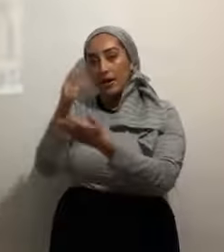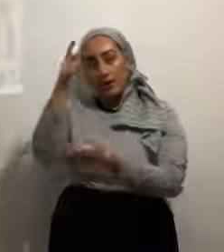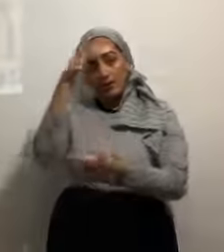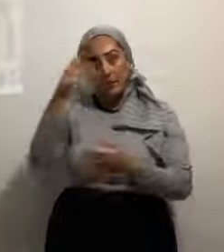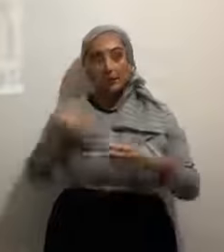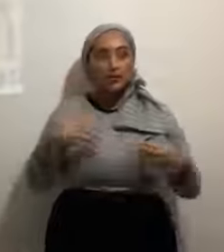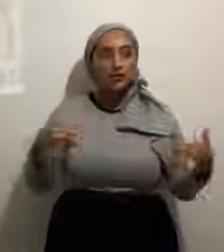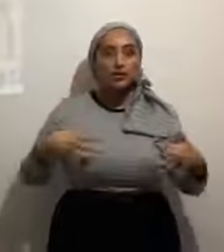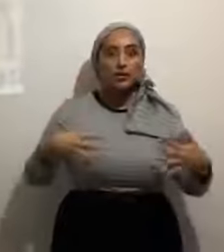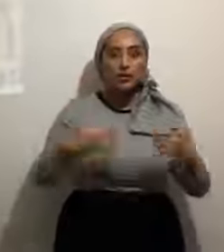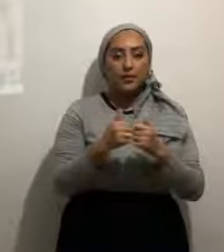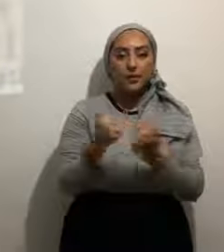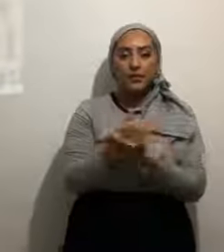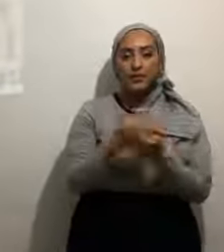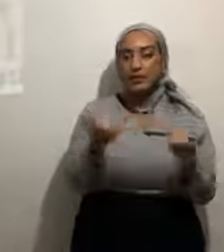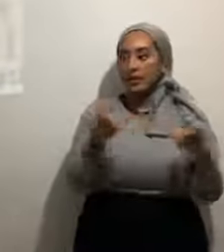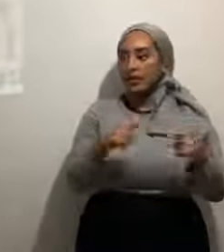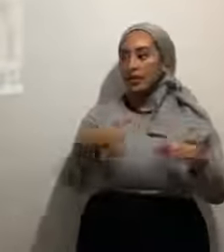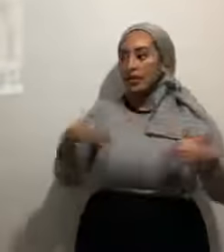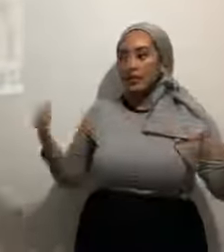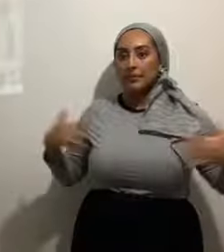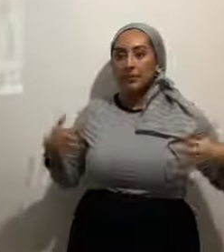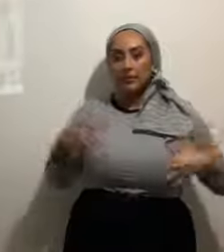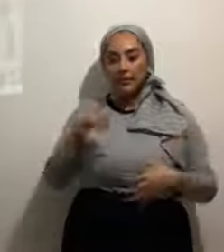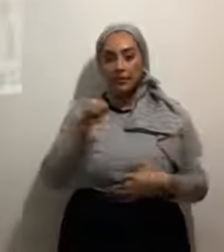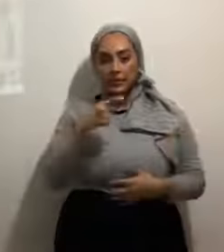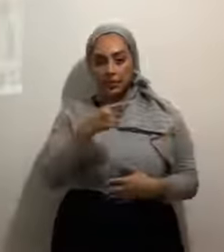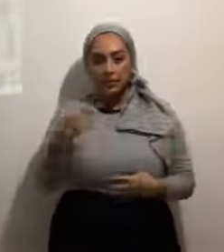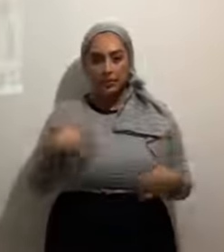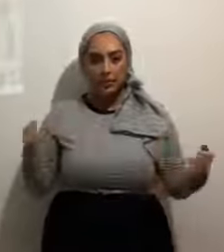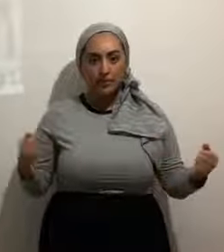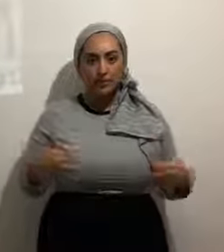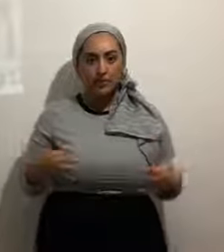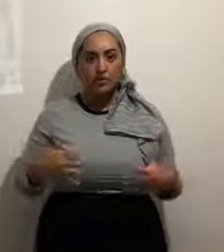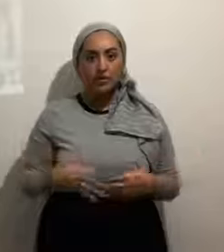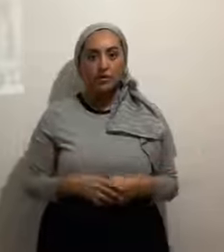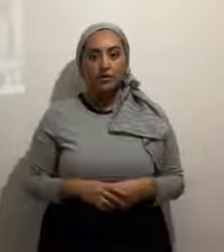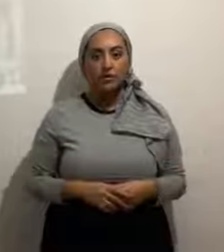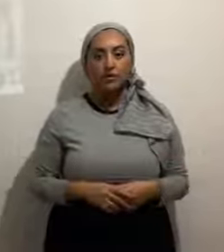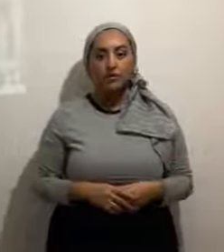de miedo con todo lo que está pasando? ¿No vas a querer pasar por ciertas calles?